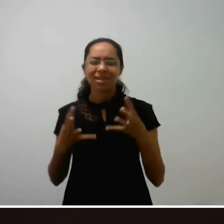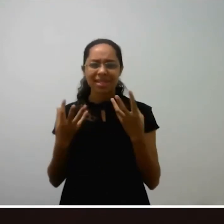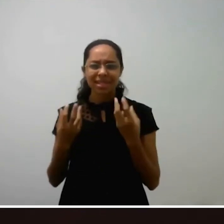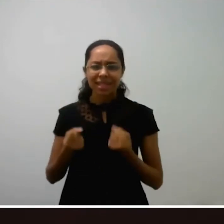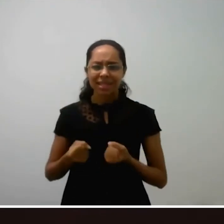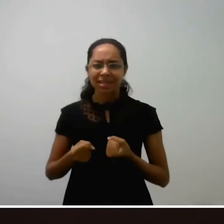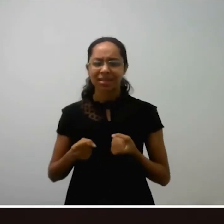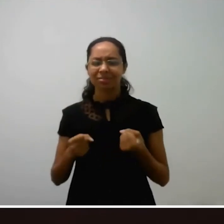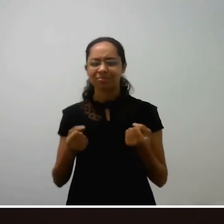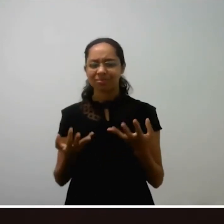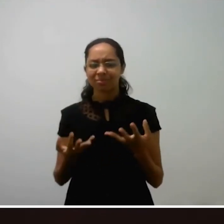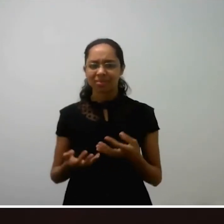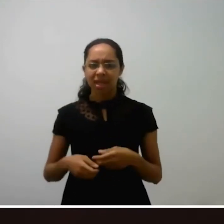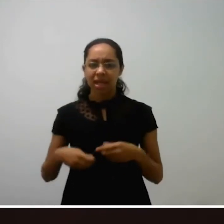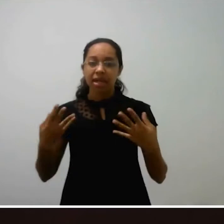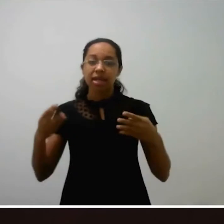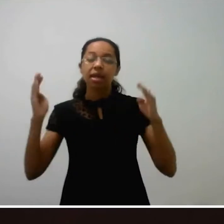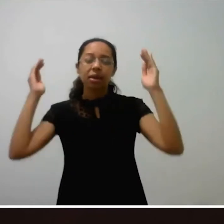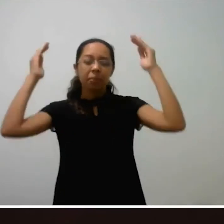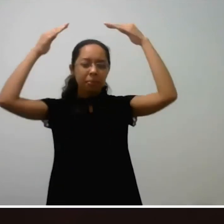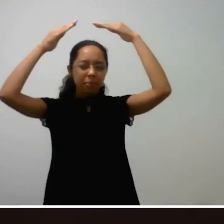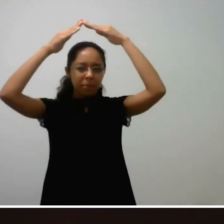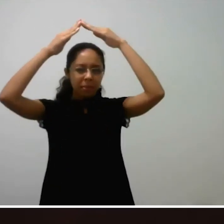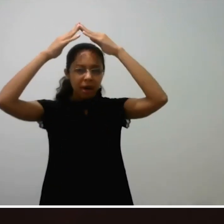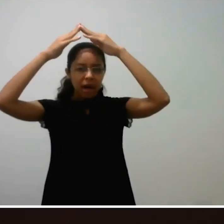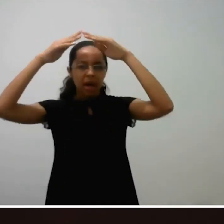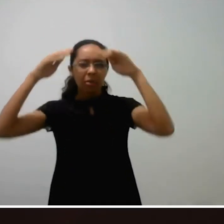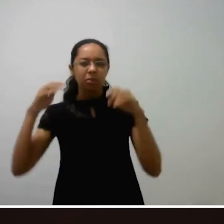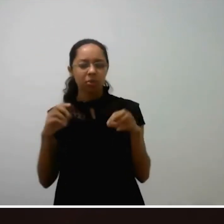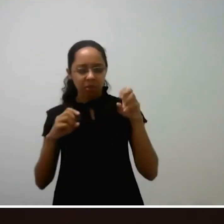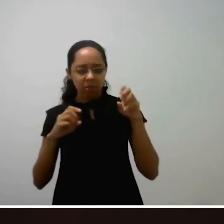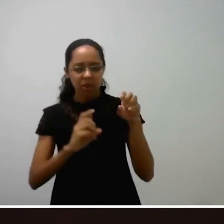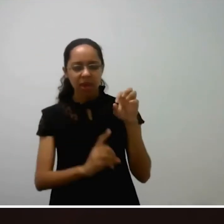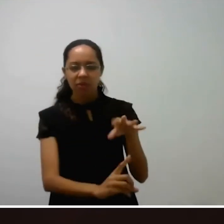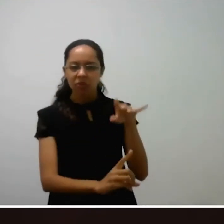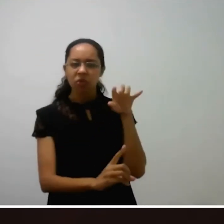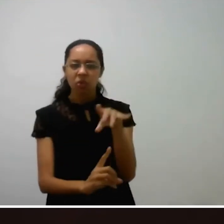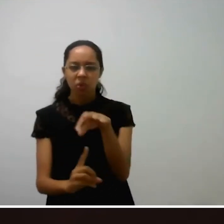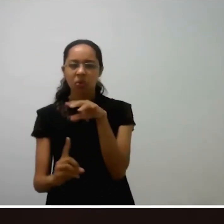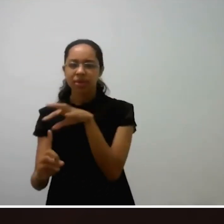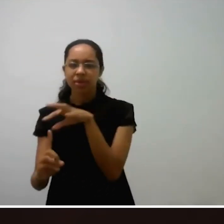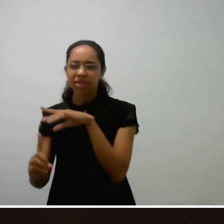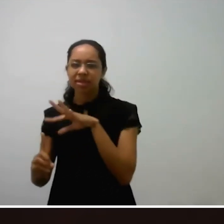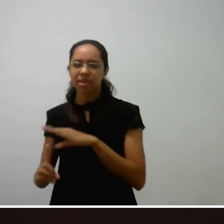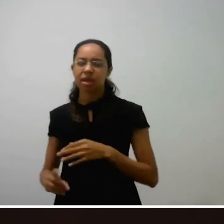exercia sobre a alma das pessoas. Vocês sabiam que